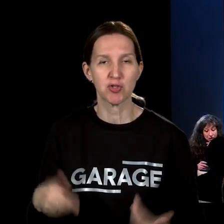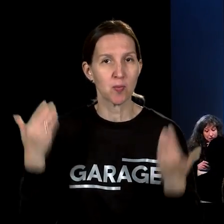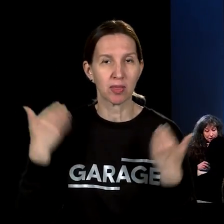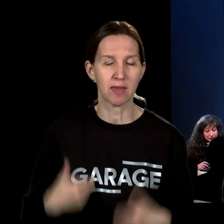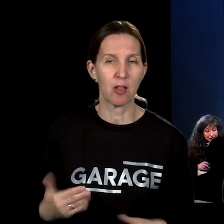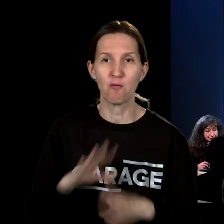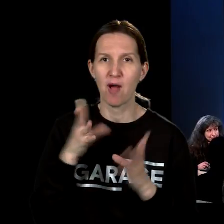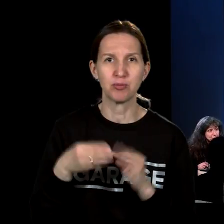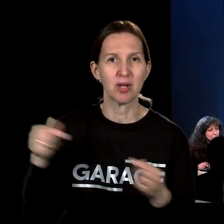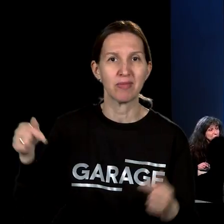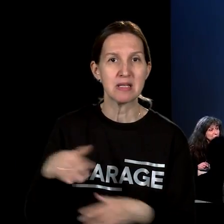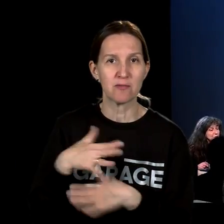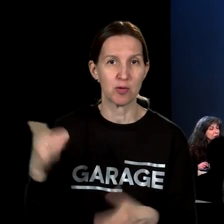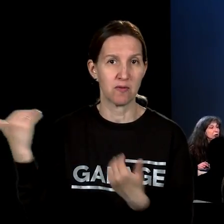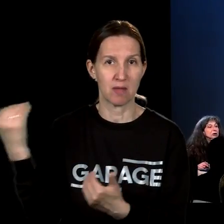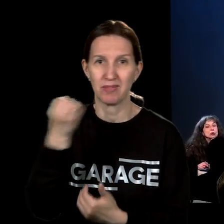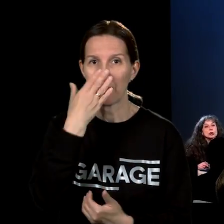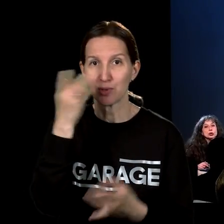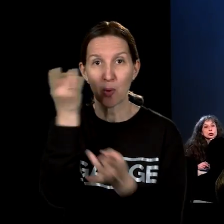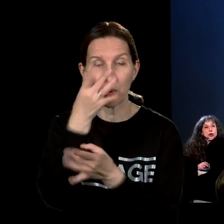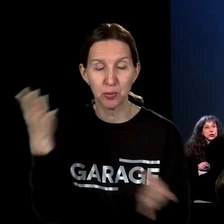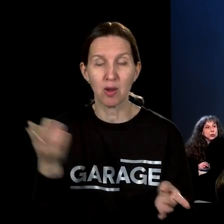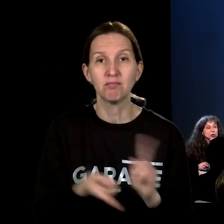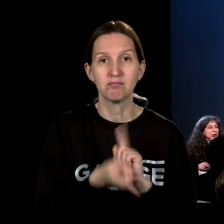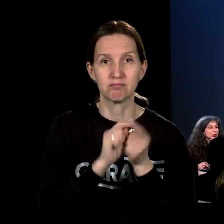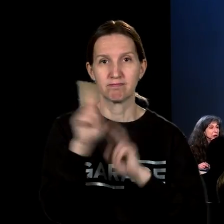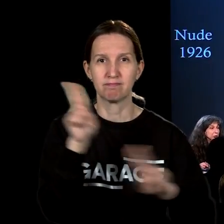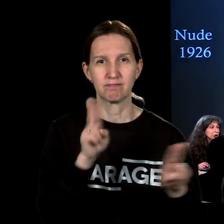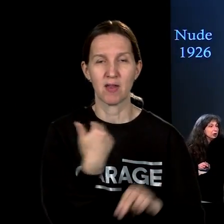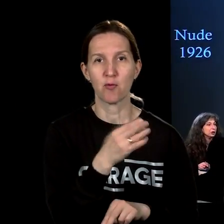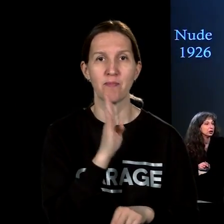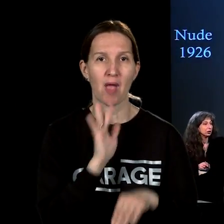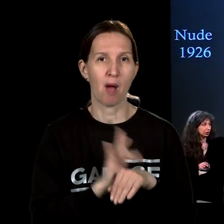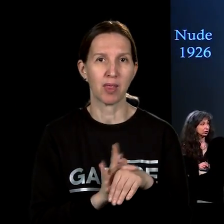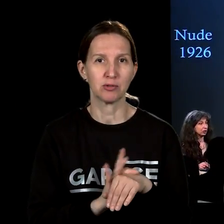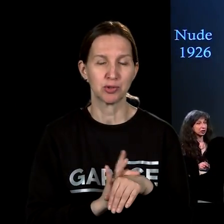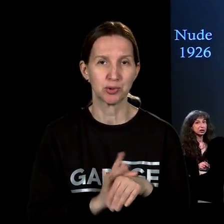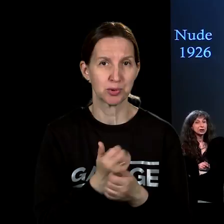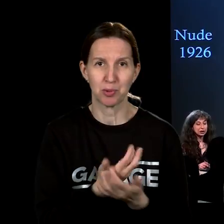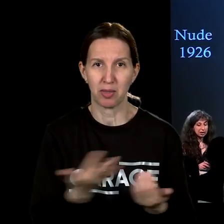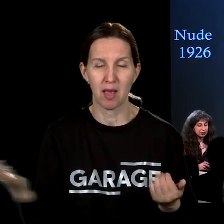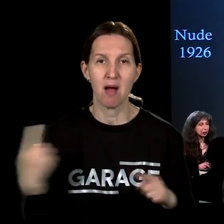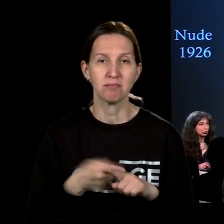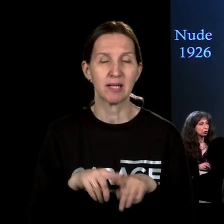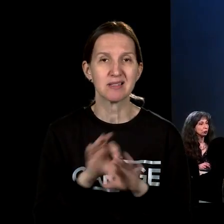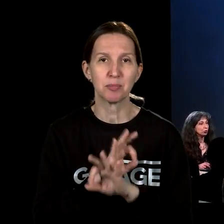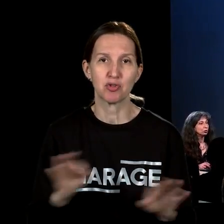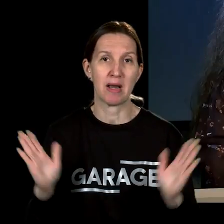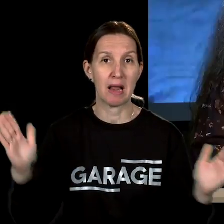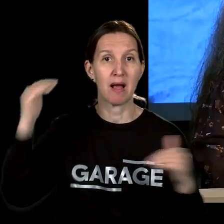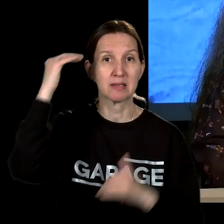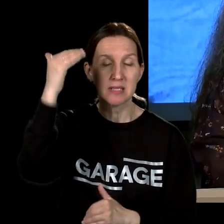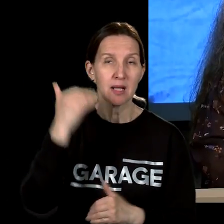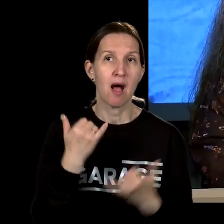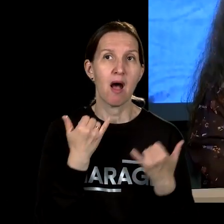свойственно японской культуре, становятся его обнаженные, совершенно потрясающие, замечательные картины, для которых он